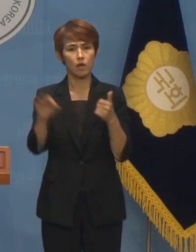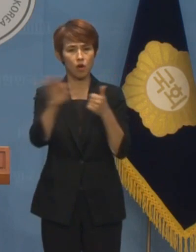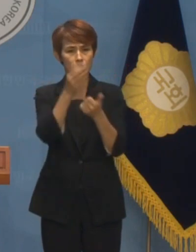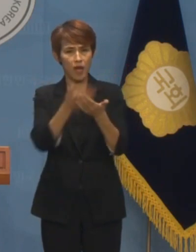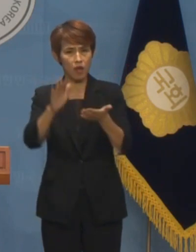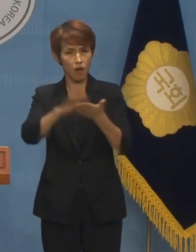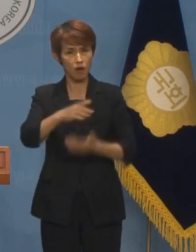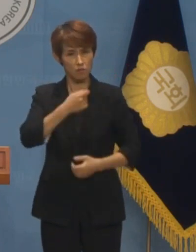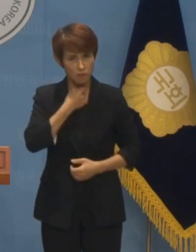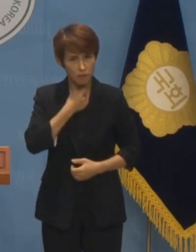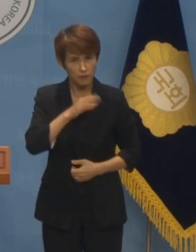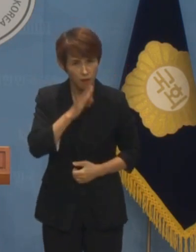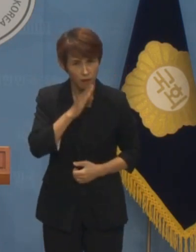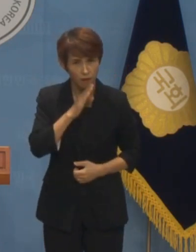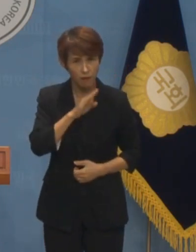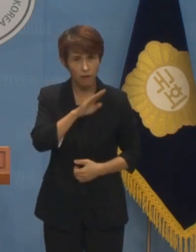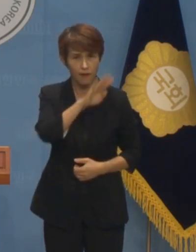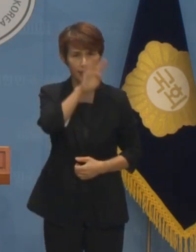연금개혁에 의지가 있습니까?